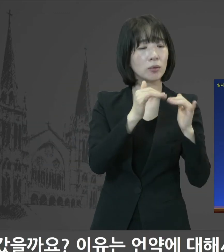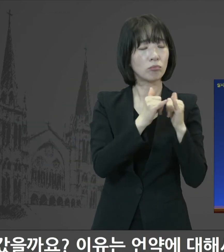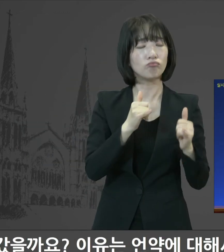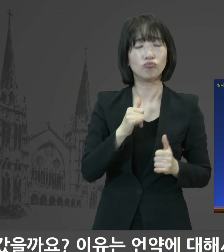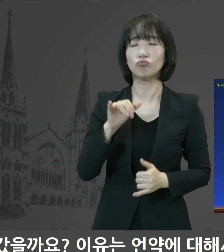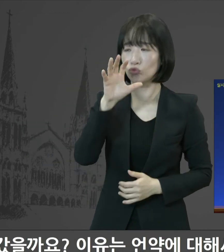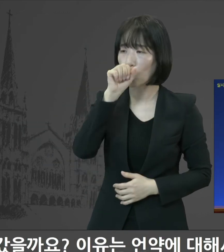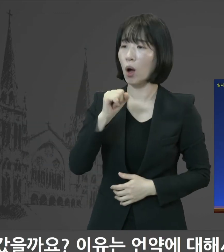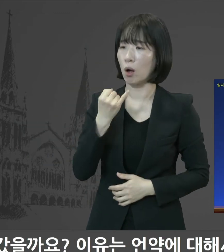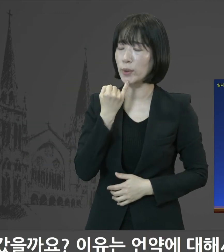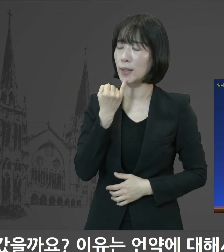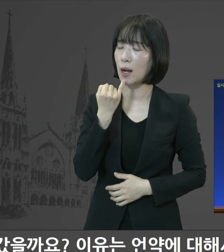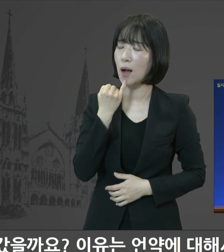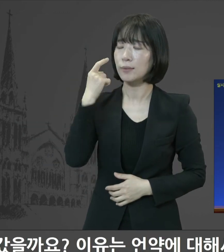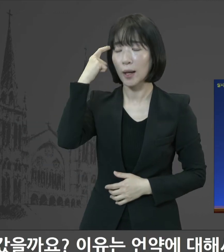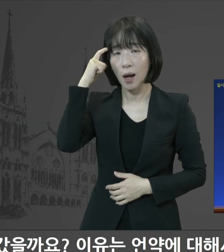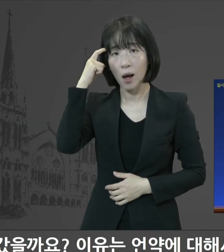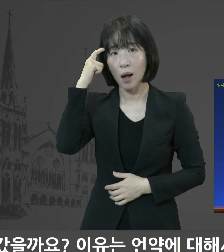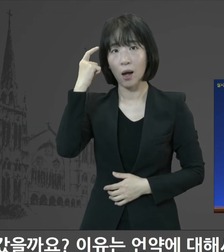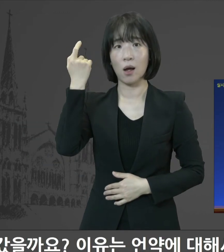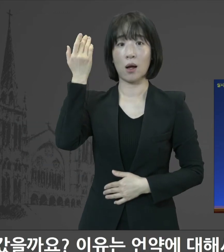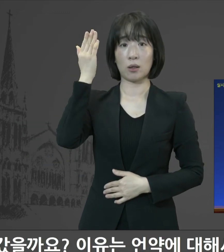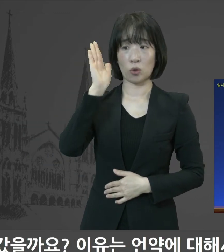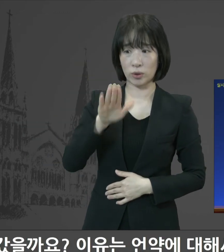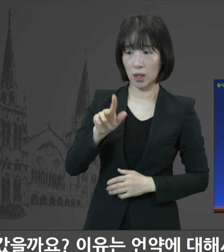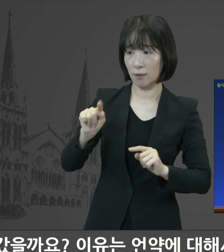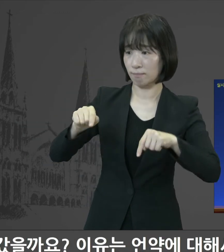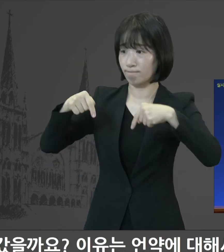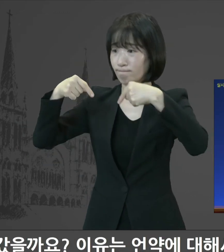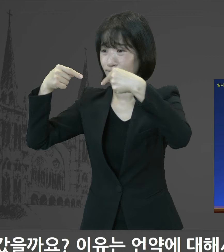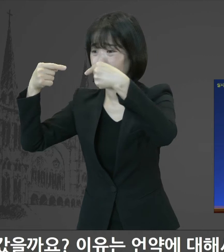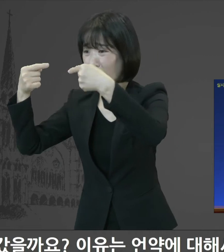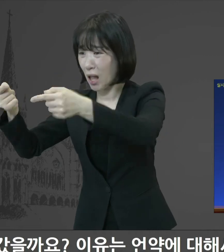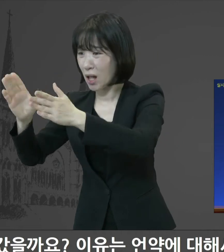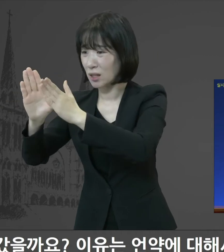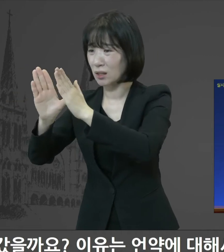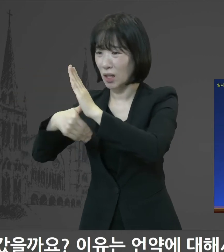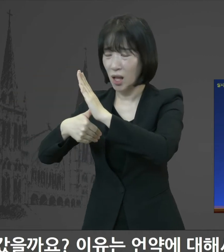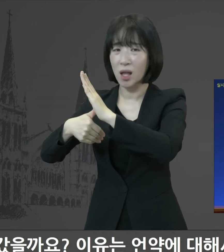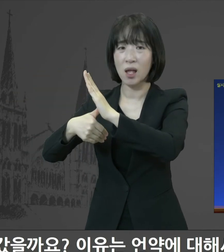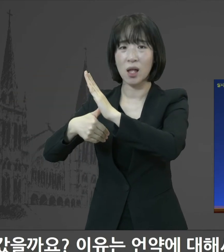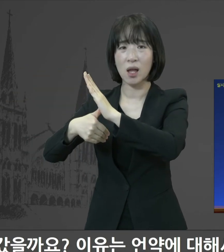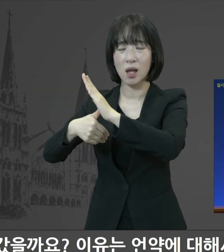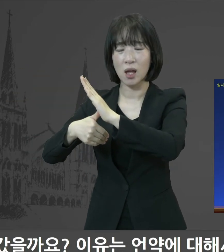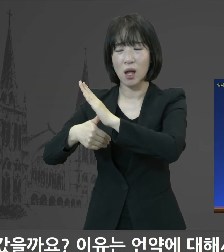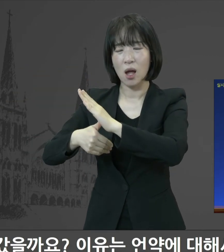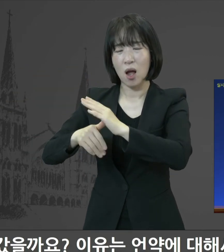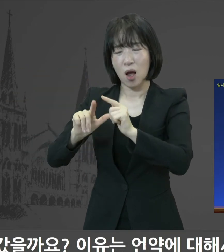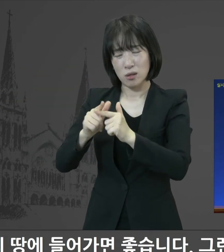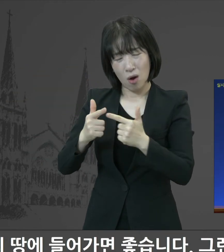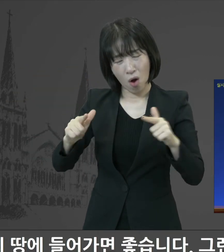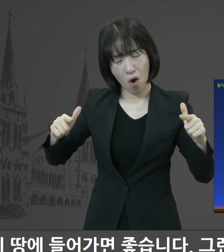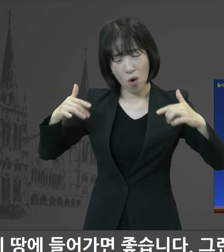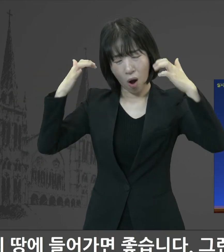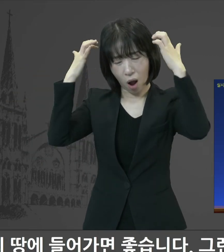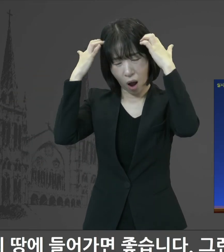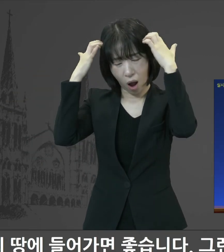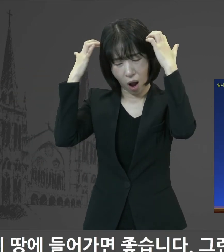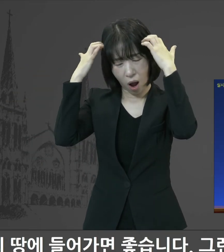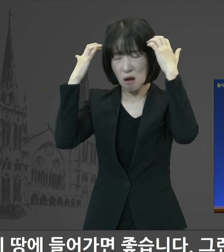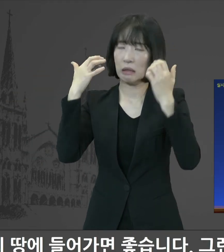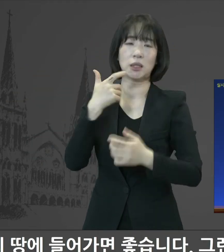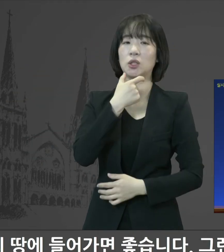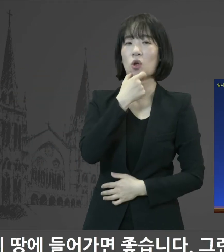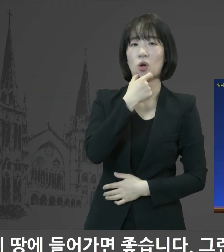그런데 약속의 땅에 들어가기 위해서 치러야 할 대가에 대해서 이들은 그 대가를